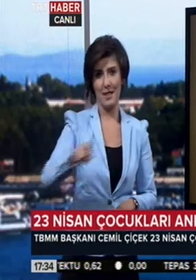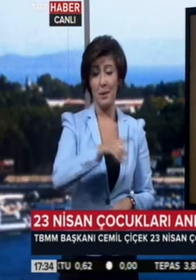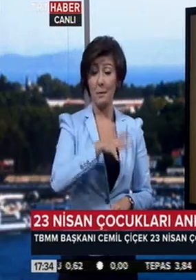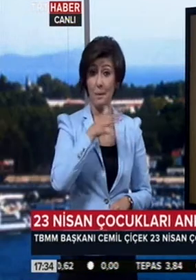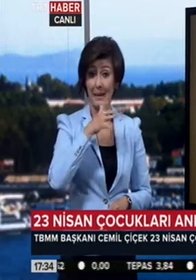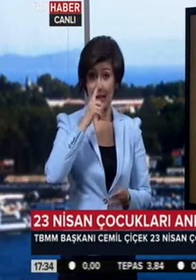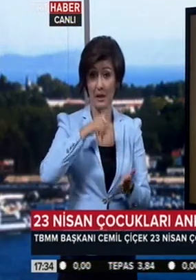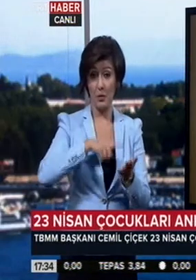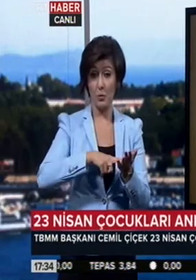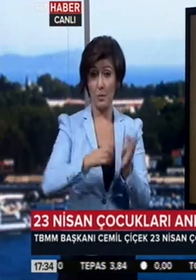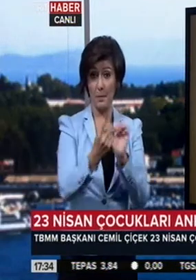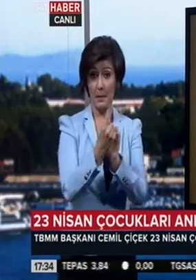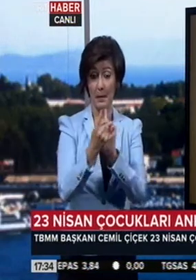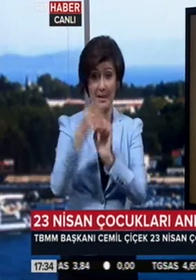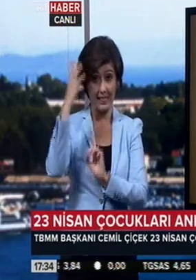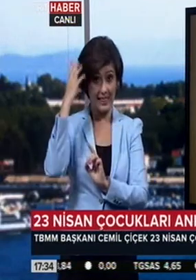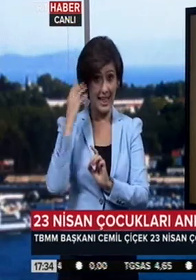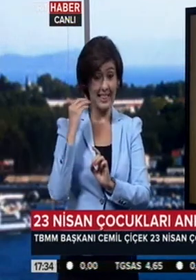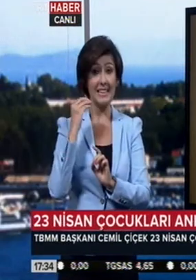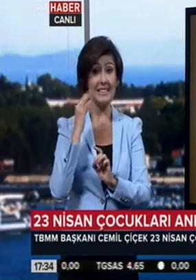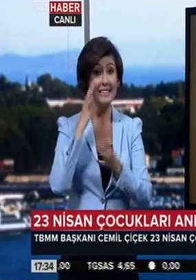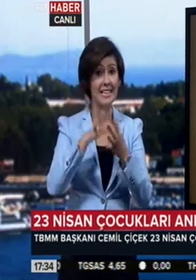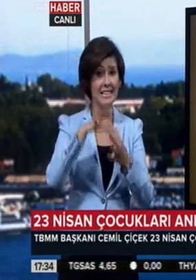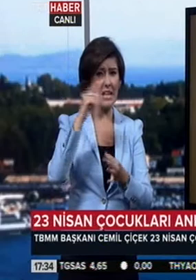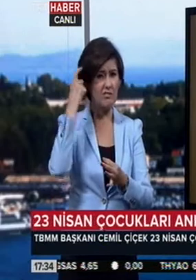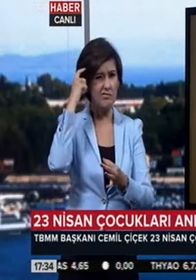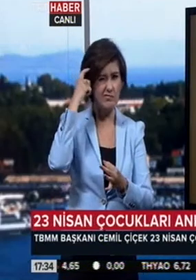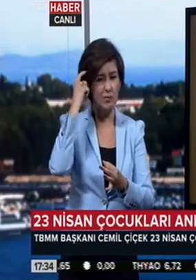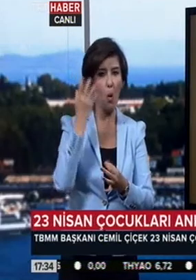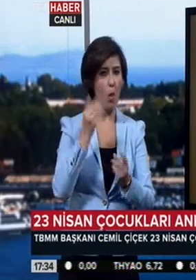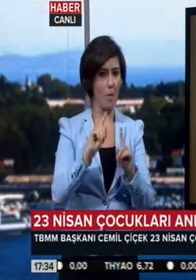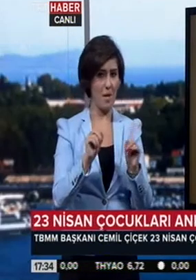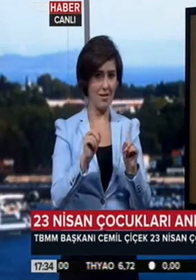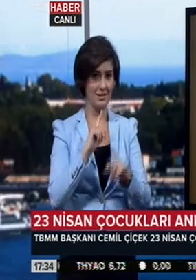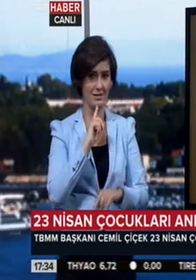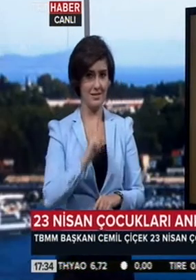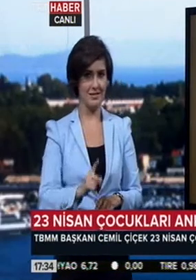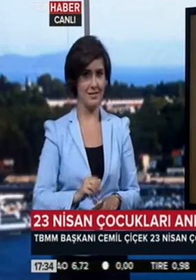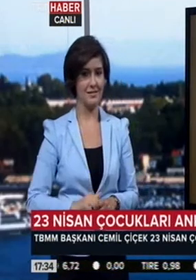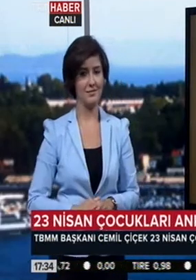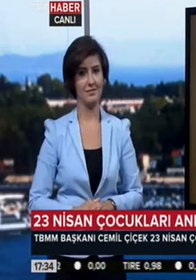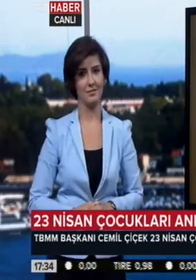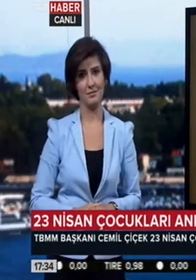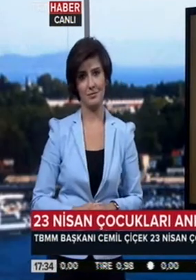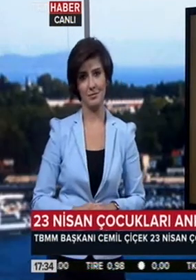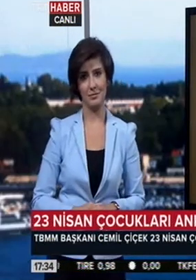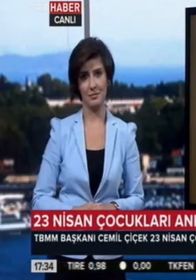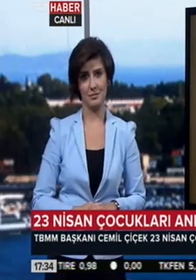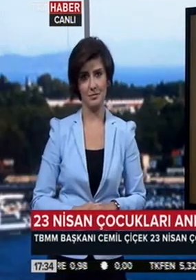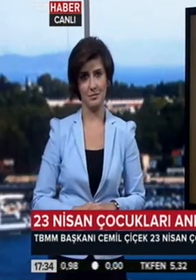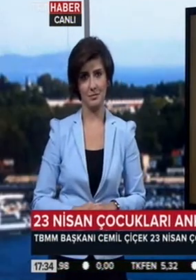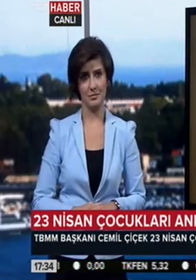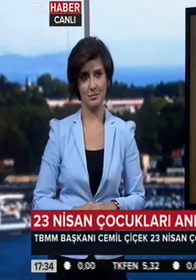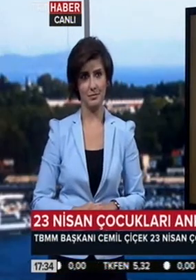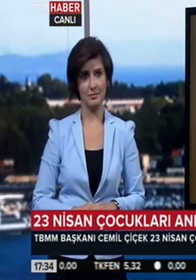ve inanıyoruz ki birbirini tanıyan insanlar ön yargılı olmaz. Dear children, we know it by heart that people who